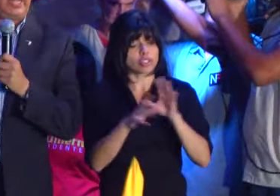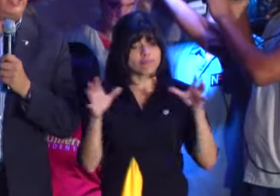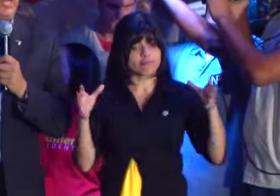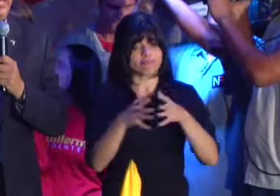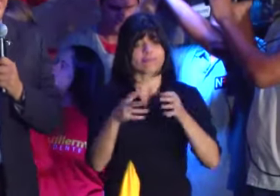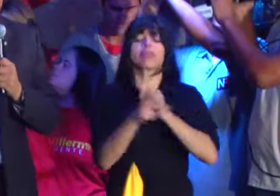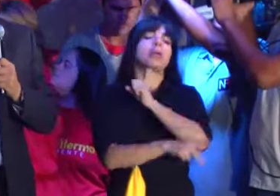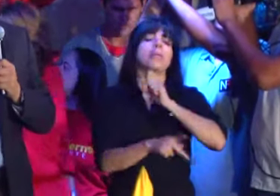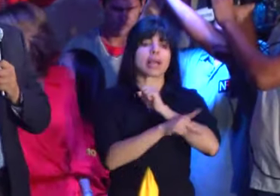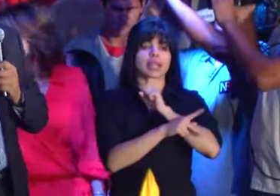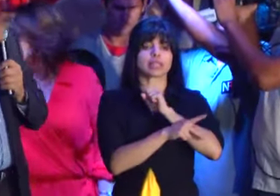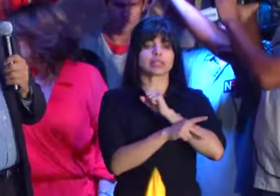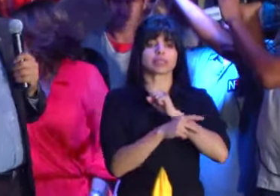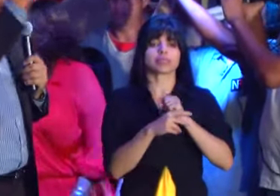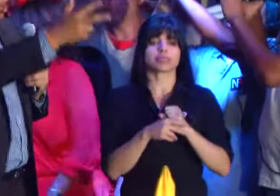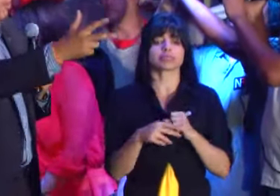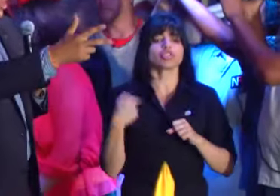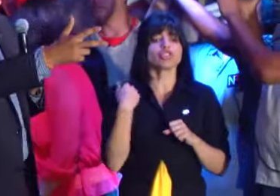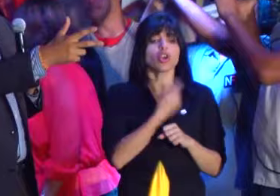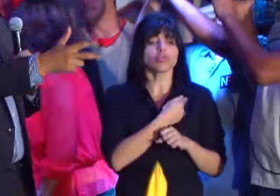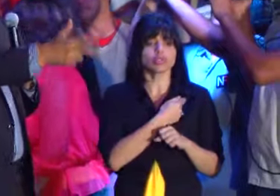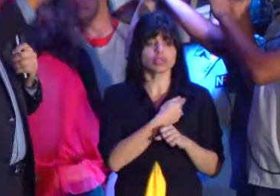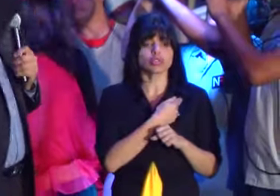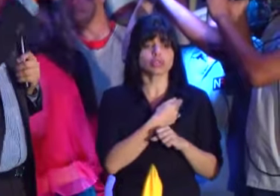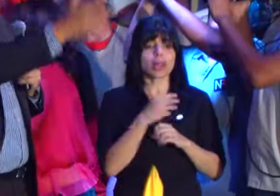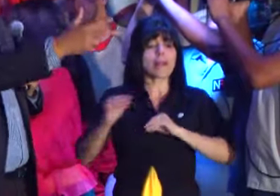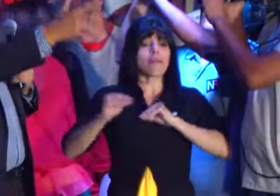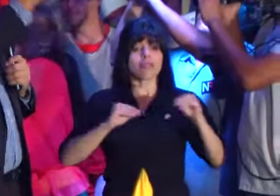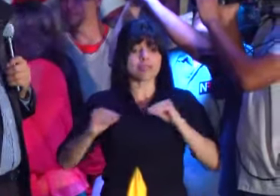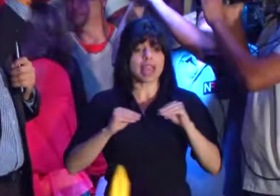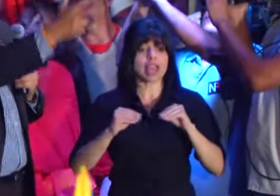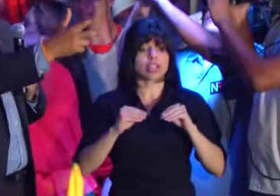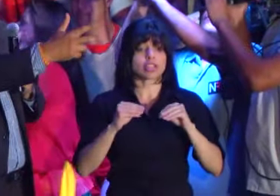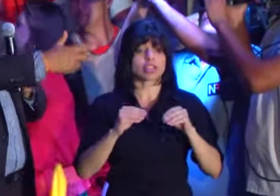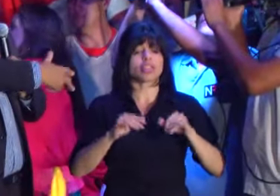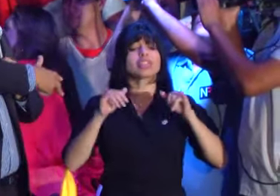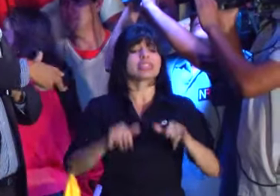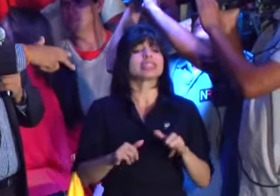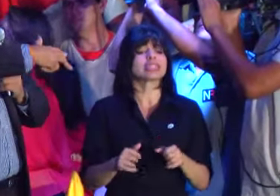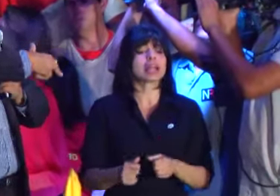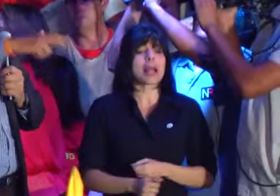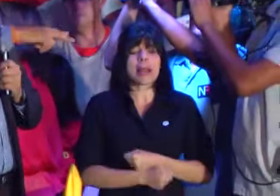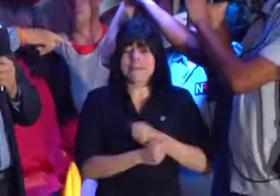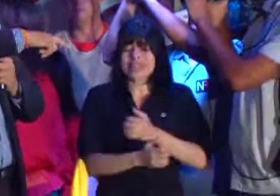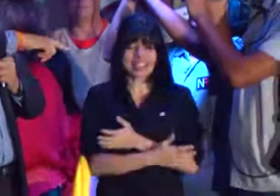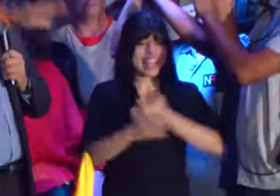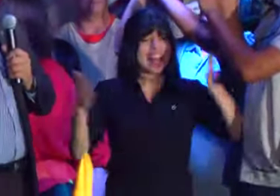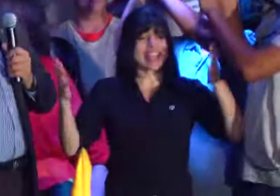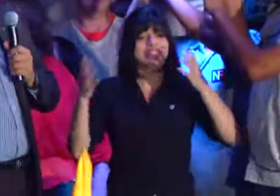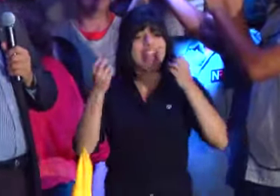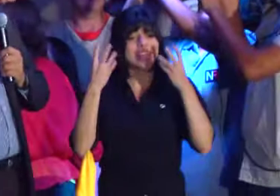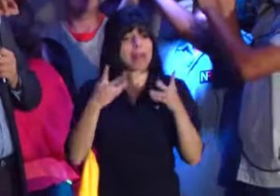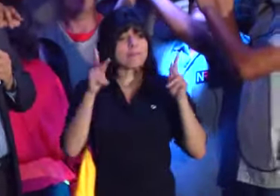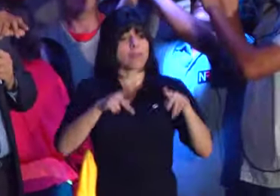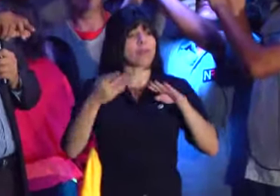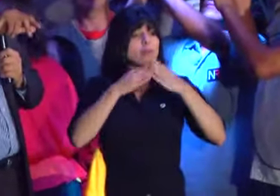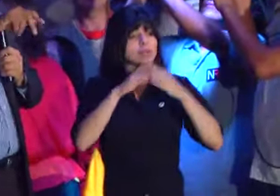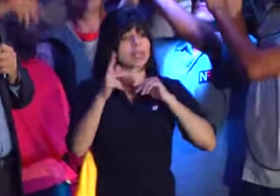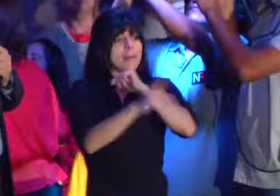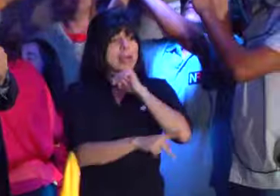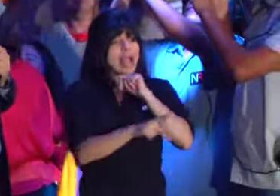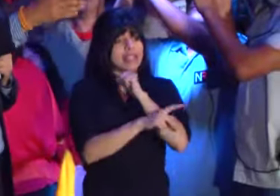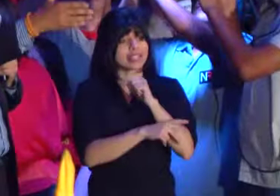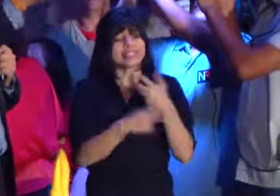conforman nuestra nacionalidad, que somos el movimiento donde está la más grande cantidad de la población del